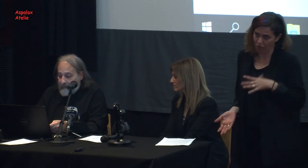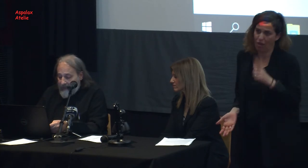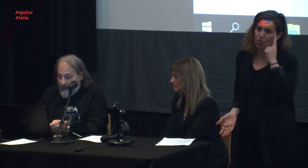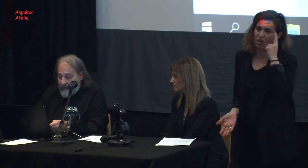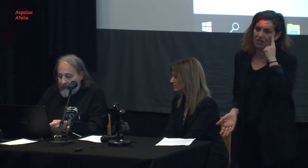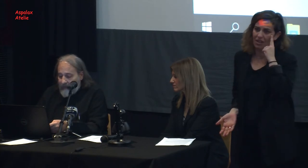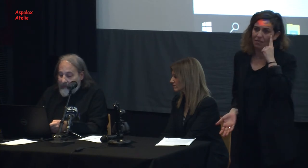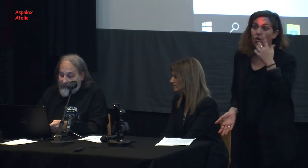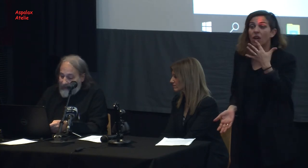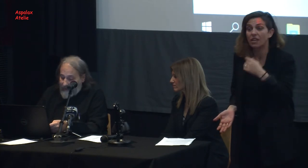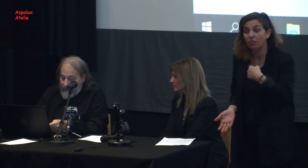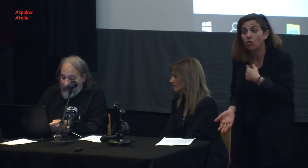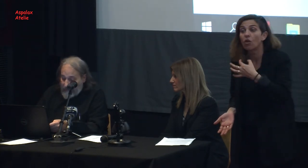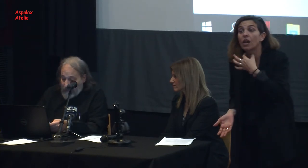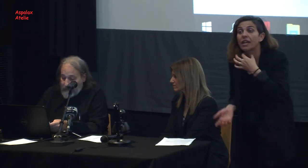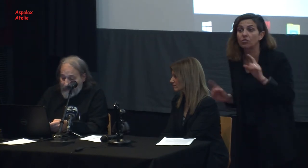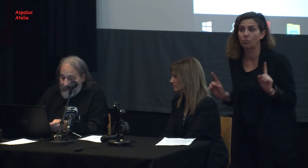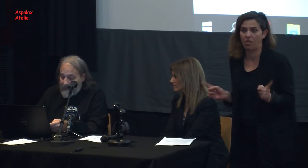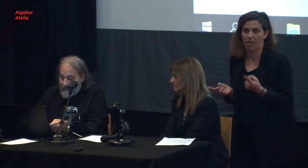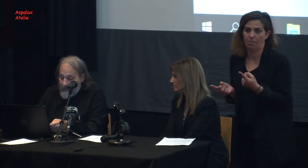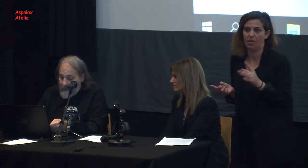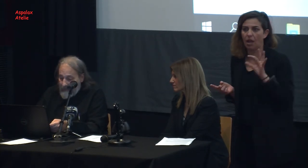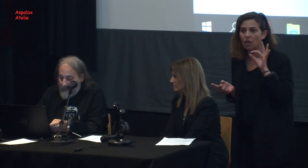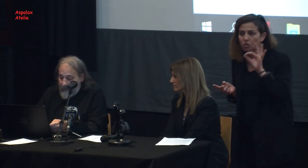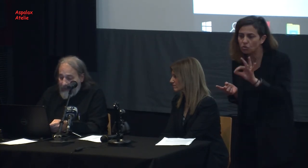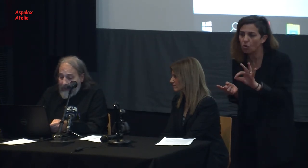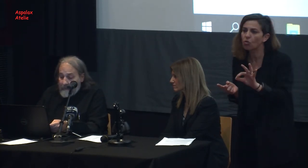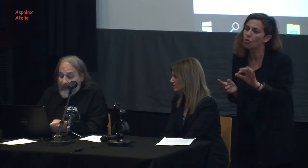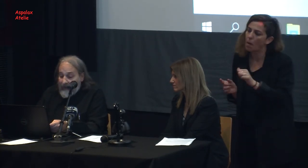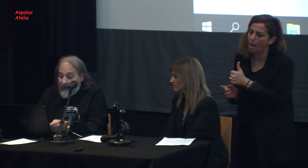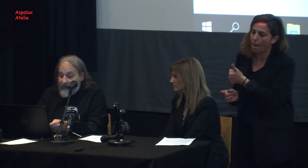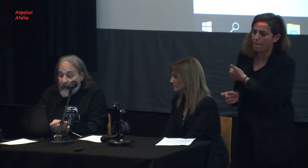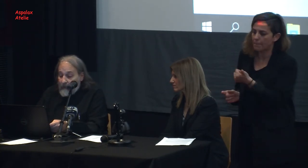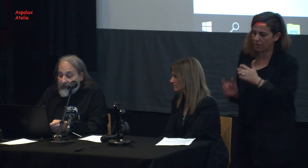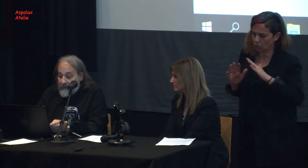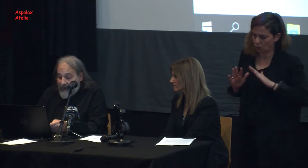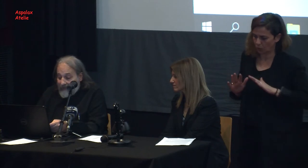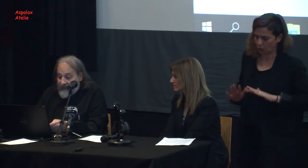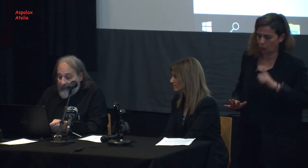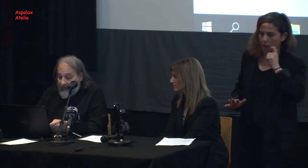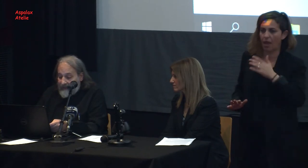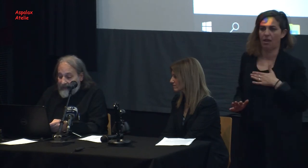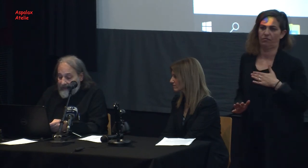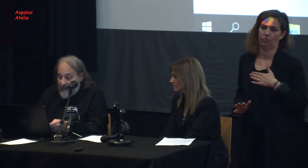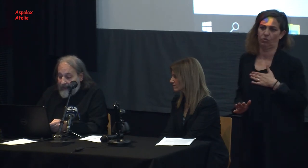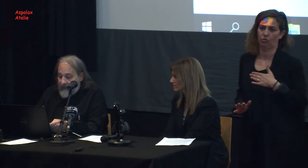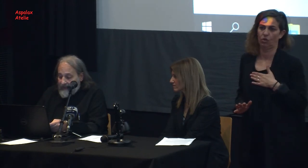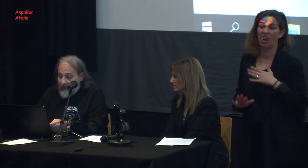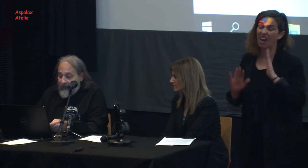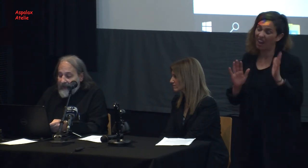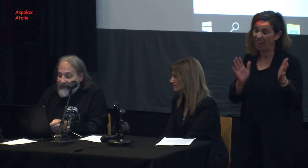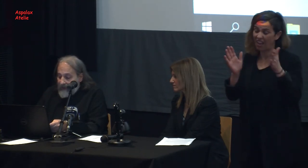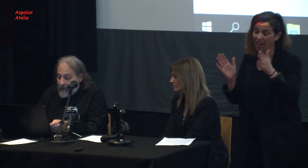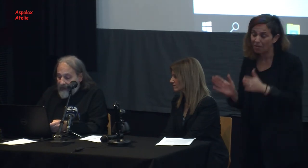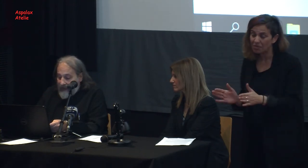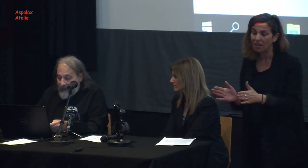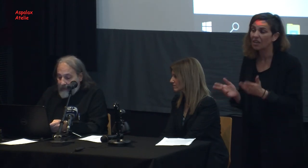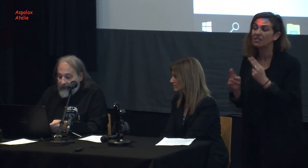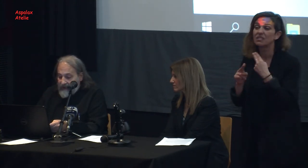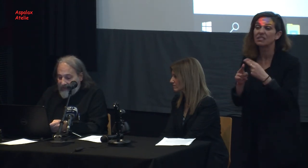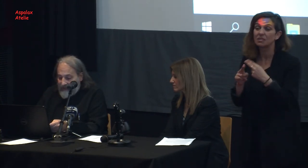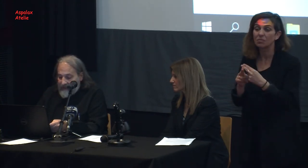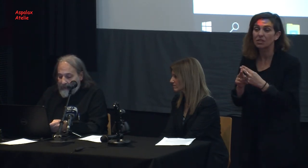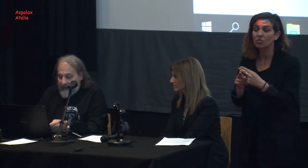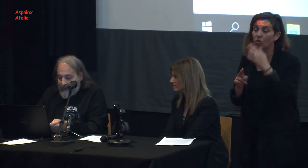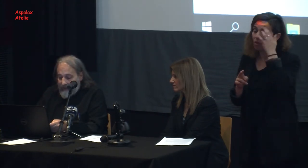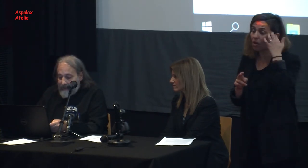χρειάζομαι θεραπεία για να ξαναγίνει ο εαυτός μου. Μη ρίχνετε όμως τη μαύρη σκιά της ασθένειας σε ό,τι κάνω